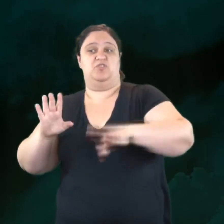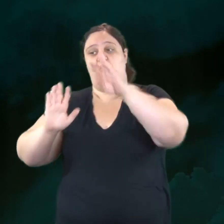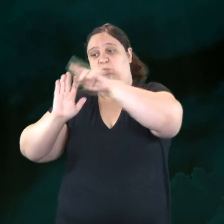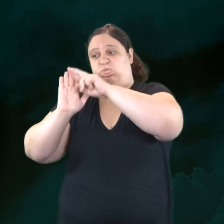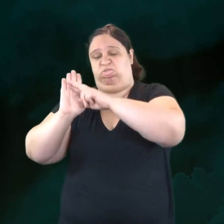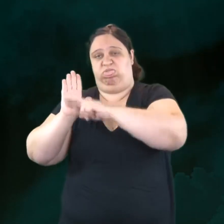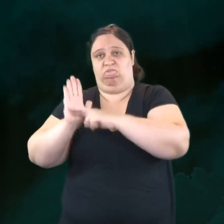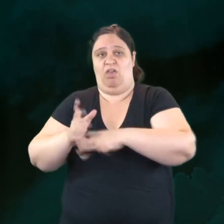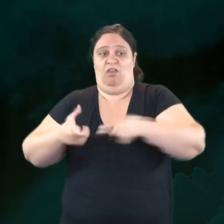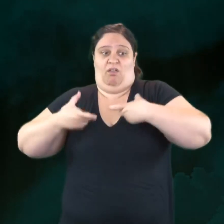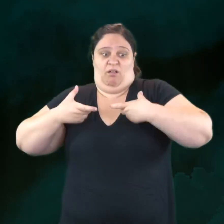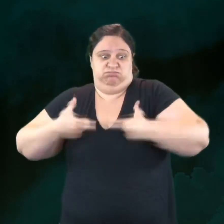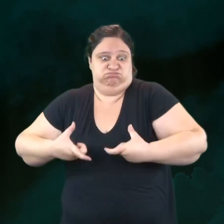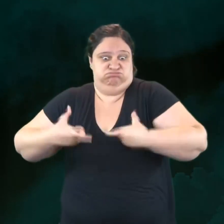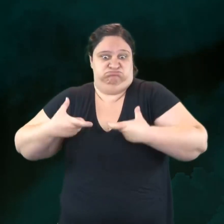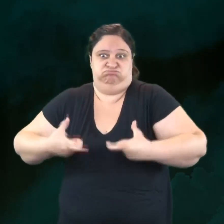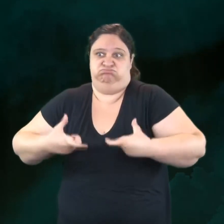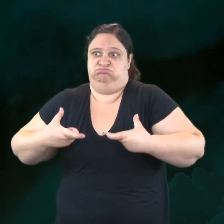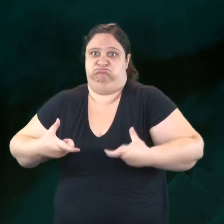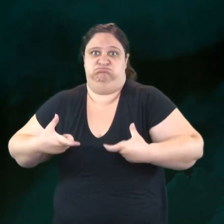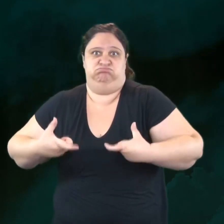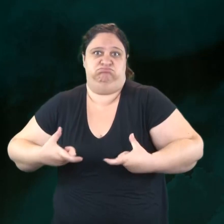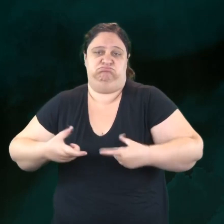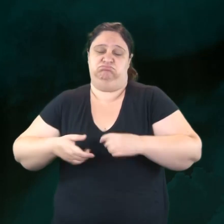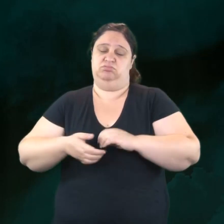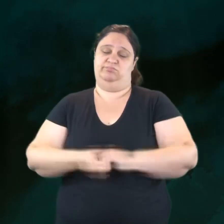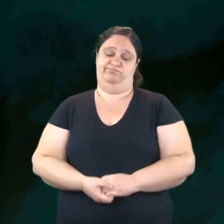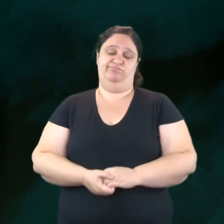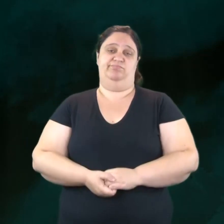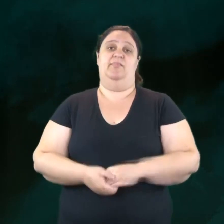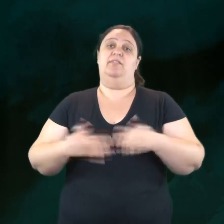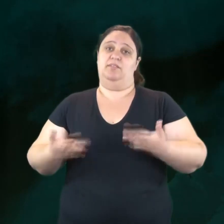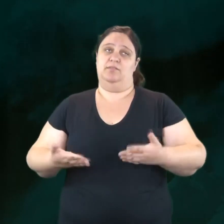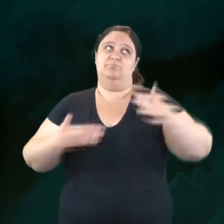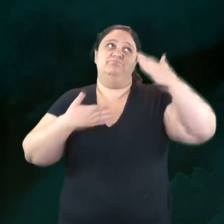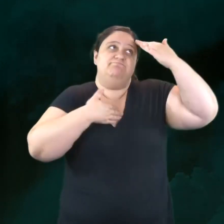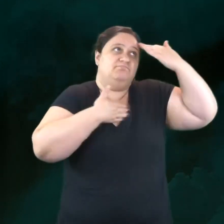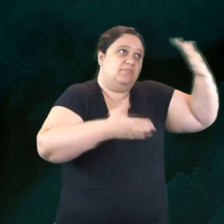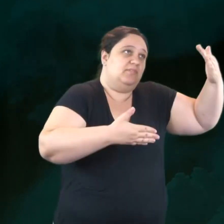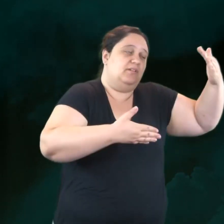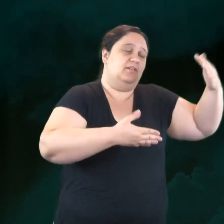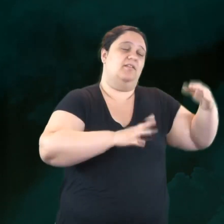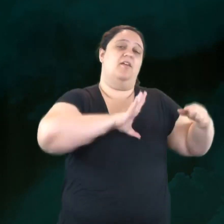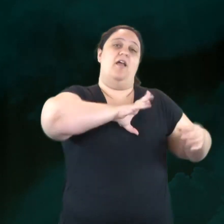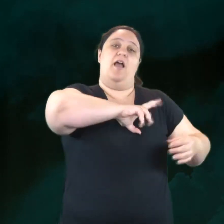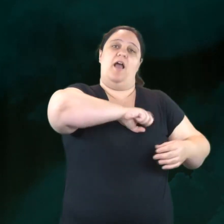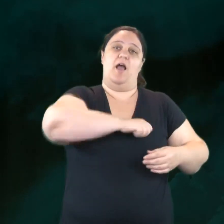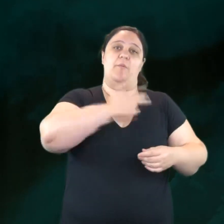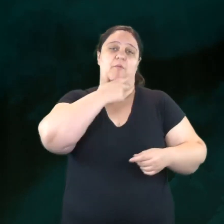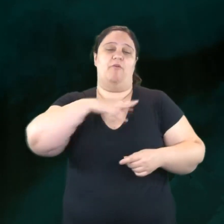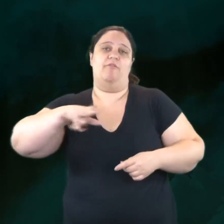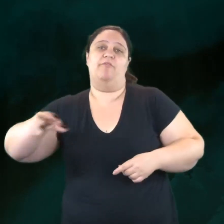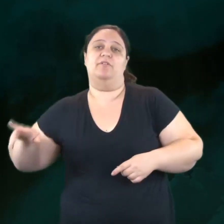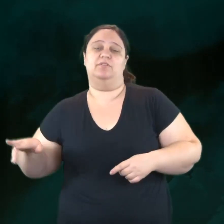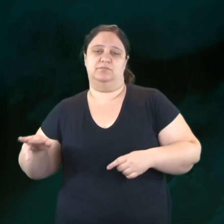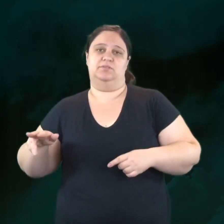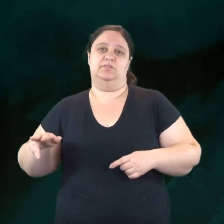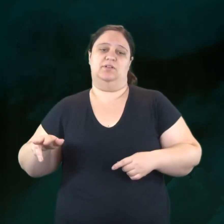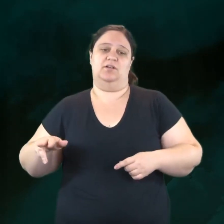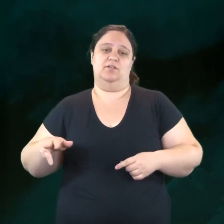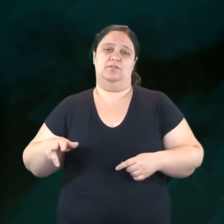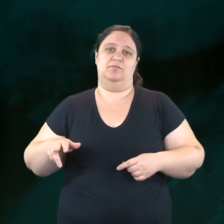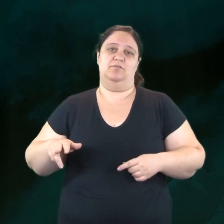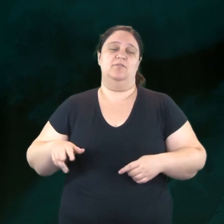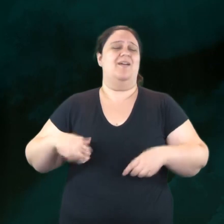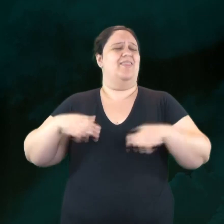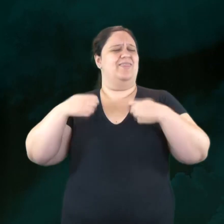coisa maçante, é chata demais. Então, graças a Deus, a vida, né, do amor fraternal, no tocante ao amor fraternal, não